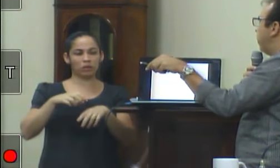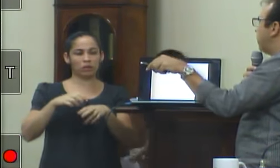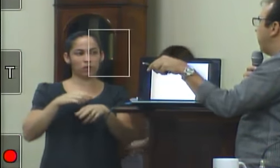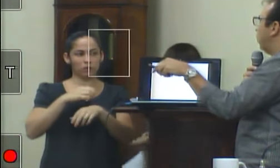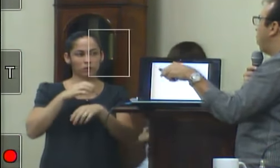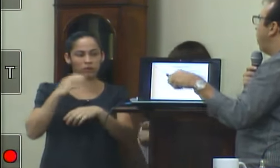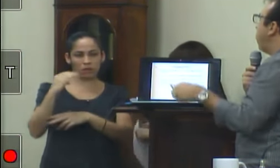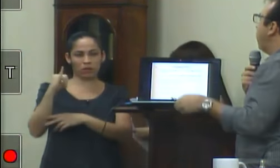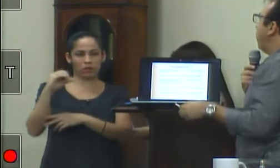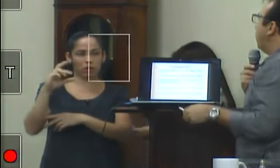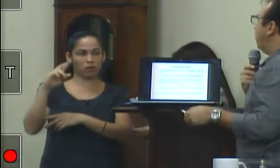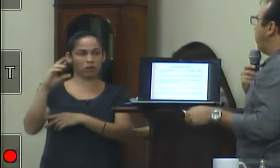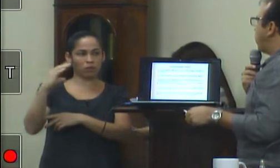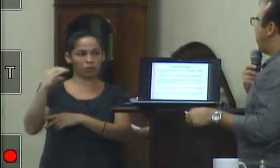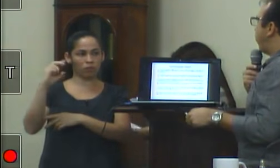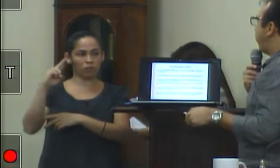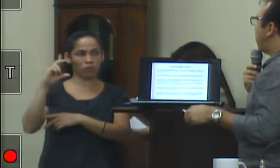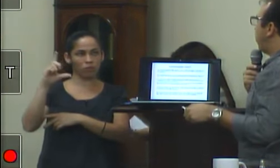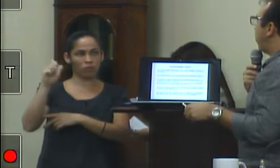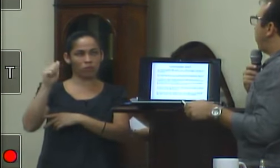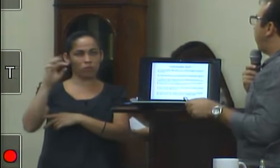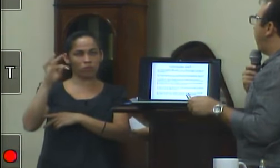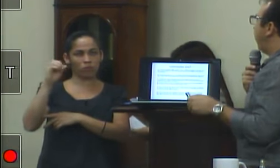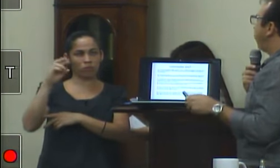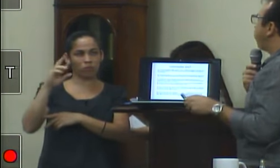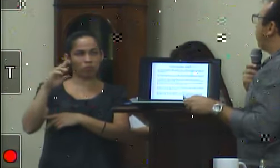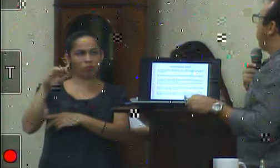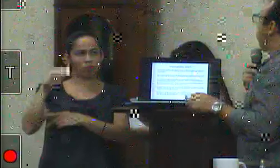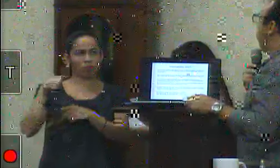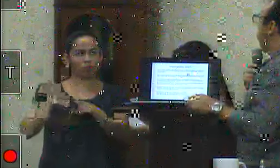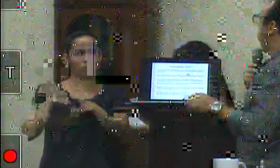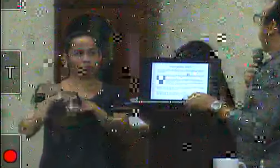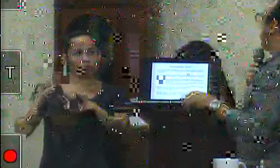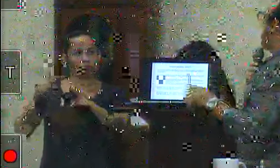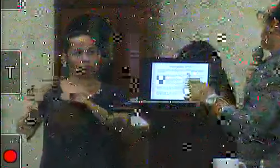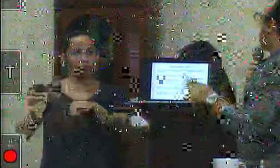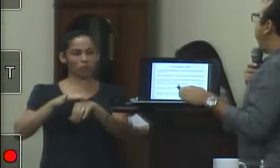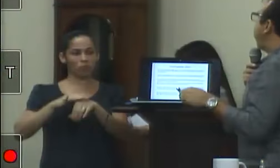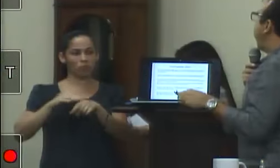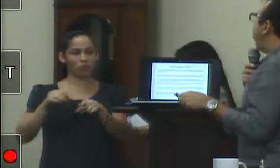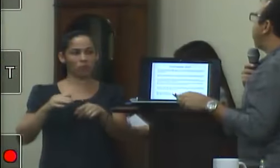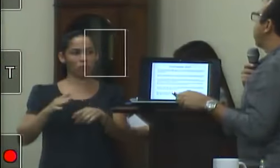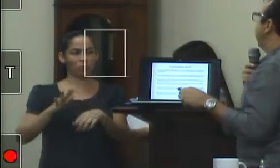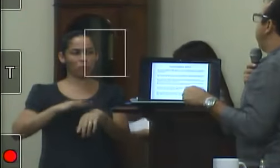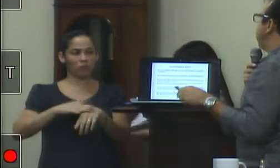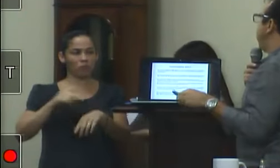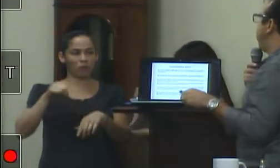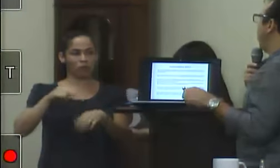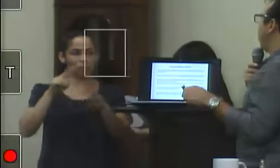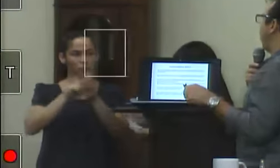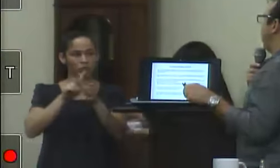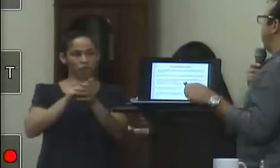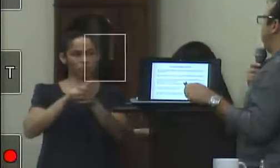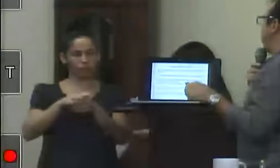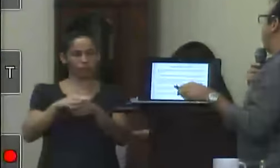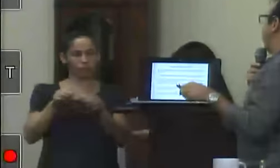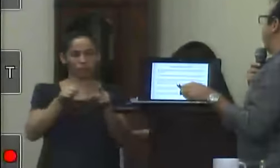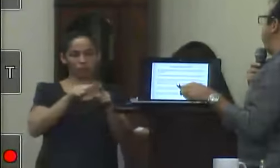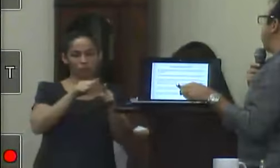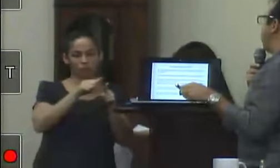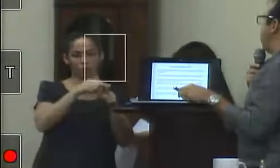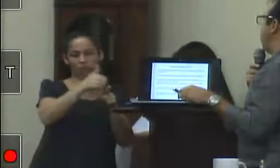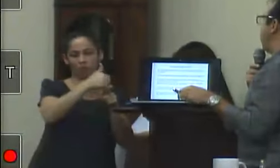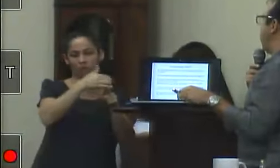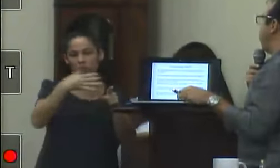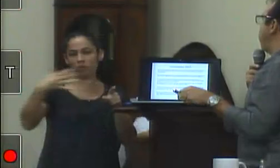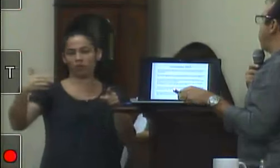aparelho respiratório e doença do aparelho geniturinário. Em Valença, nesse período